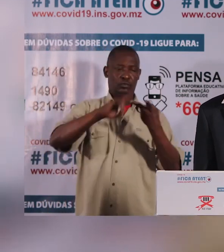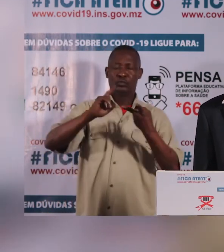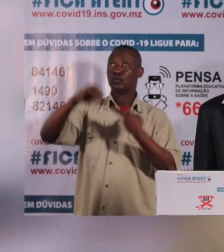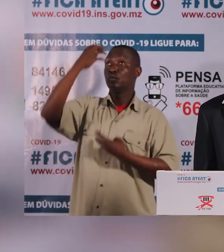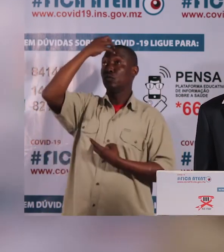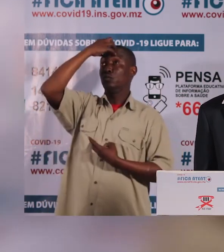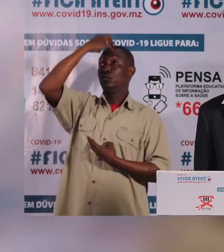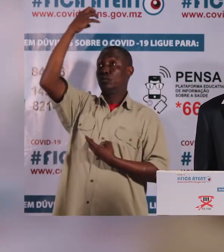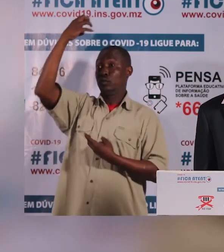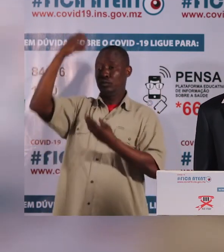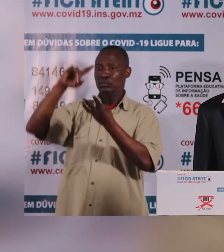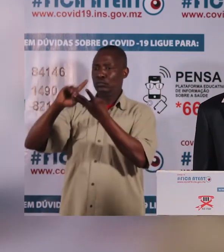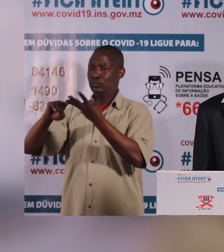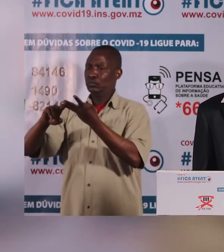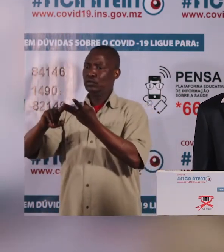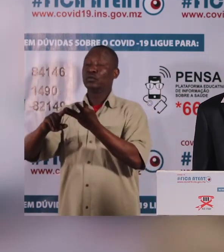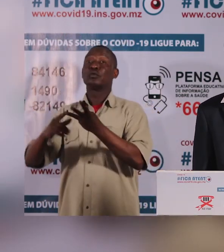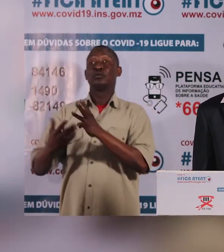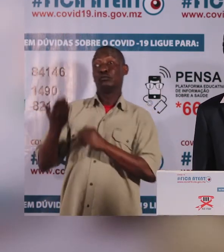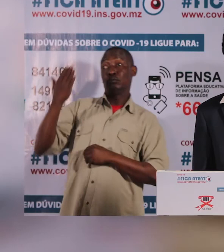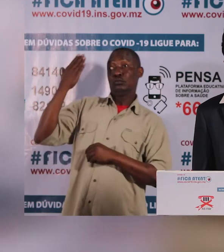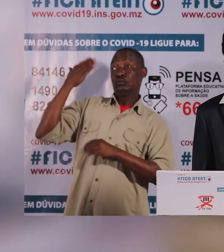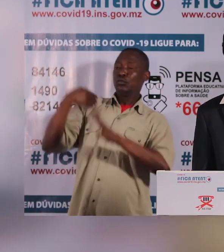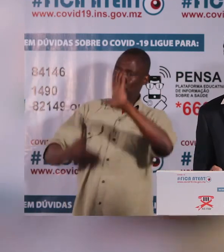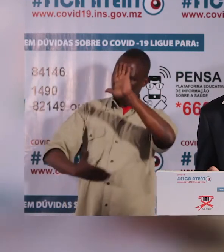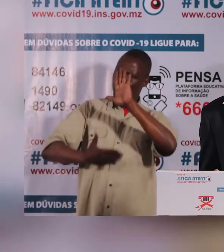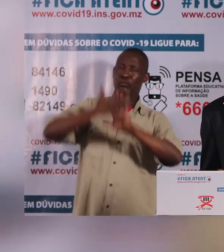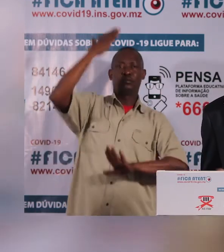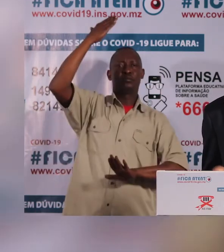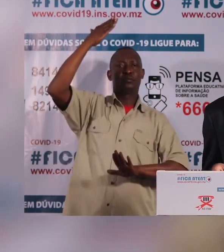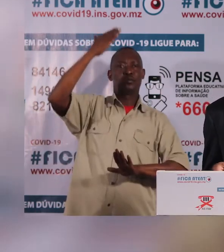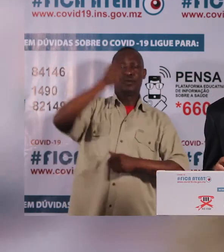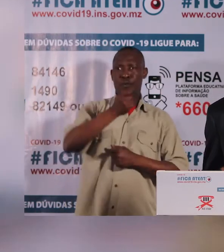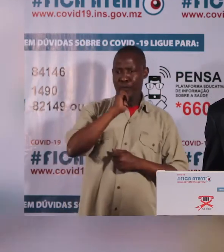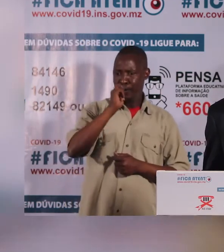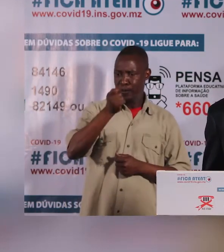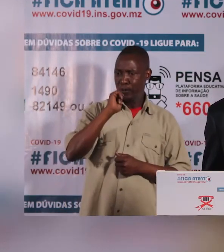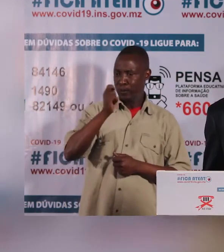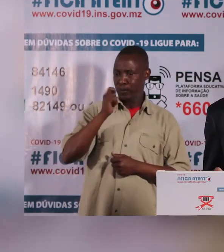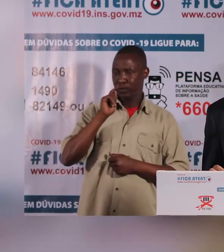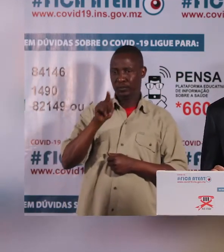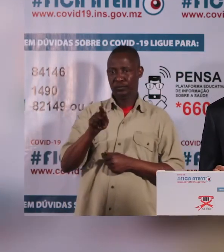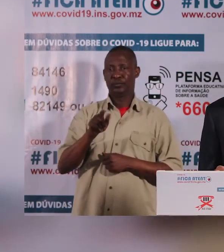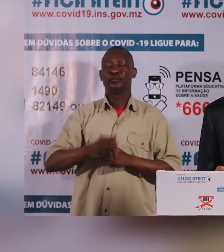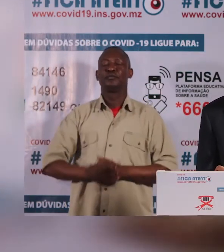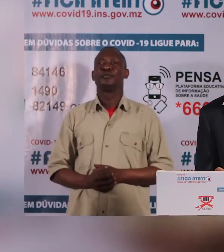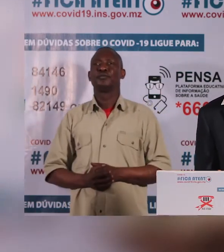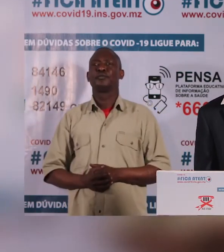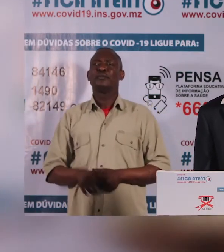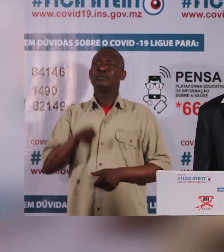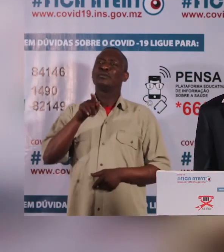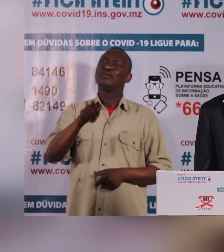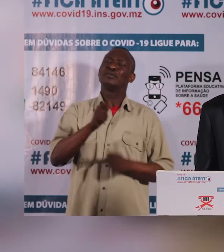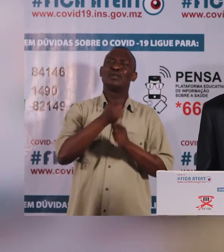inquérito seroepidemiológico. E o próximo slide, por favor. Então, este inquérito